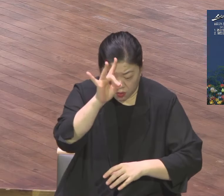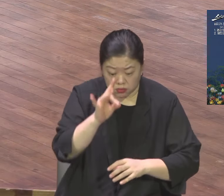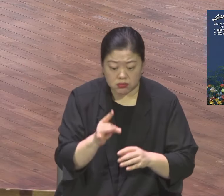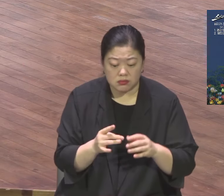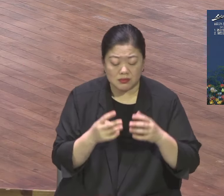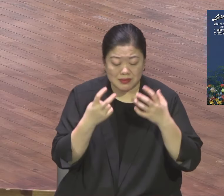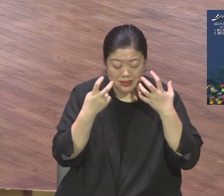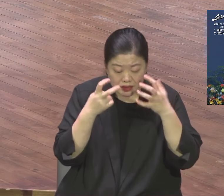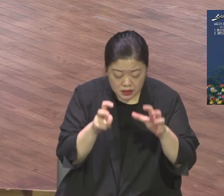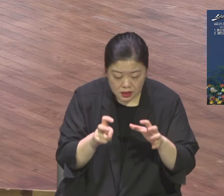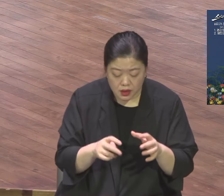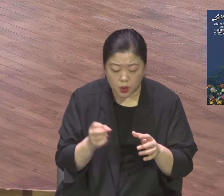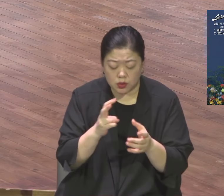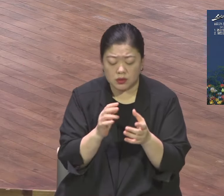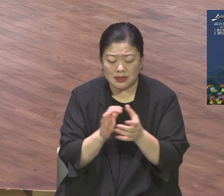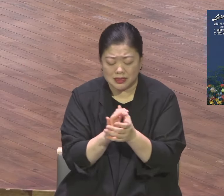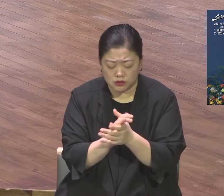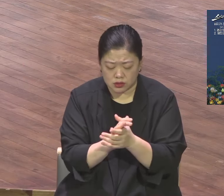왕의